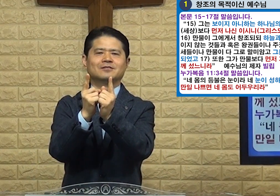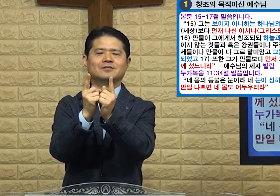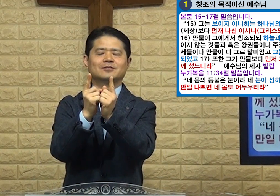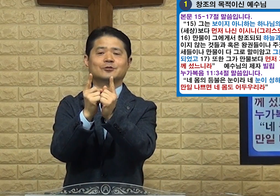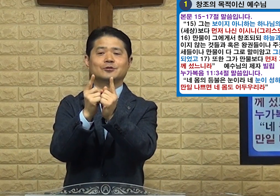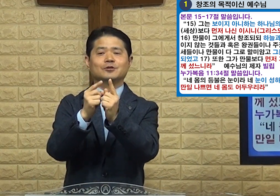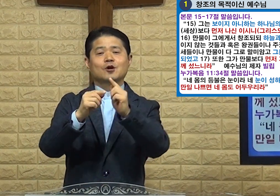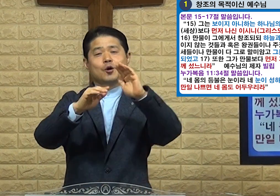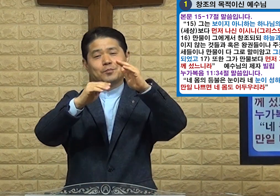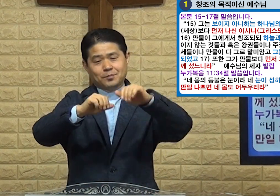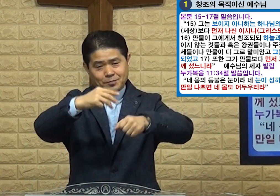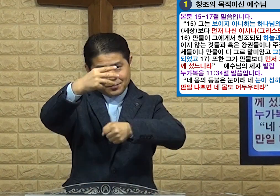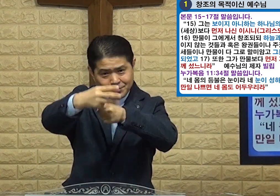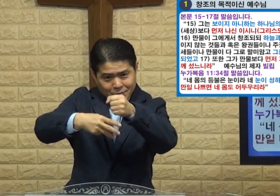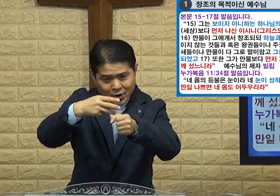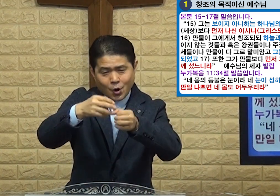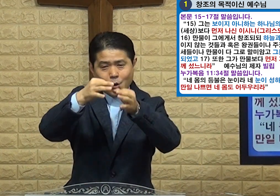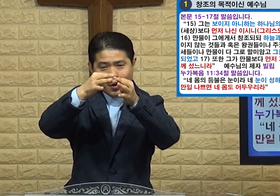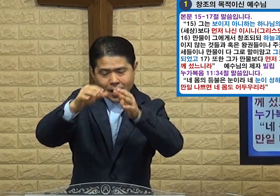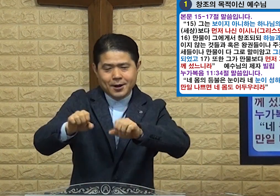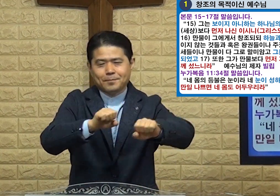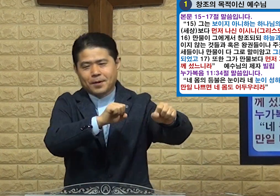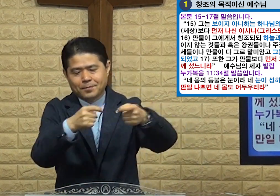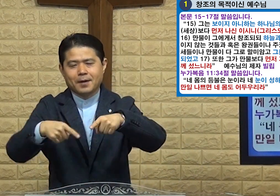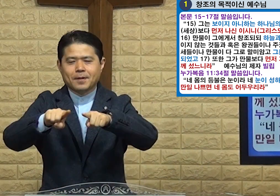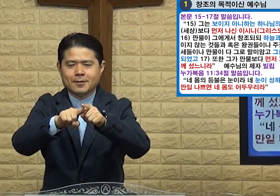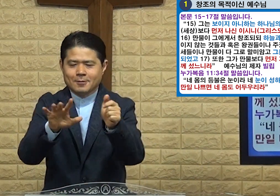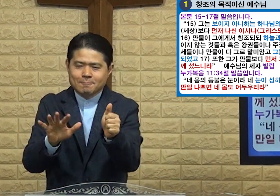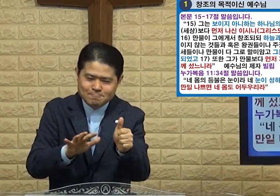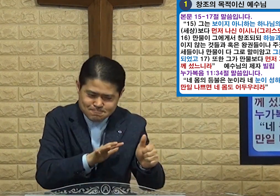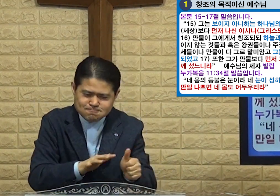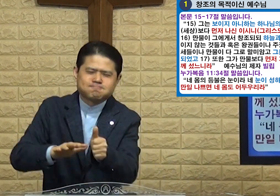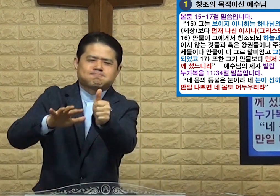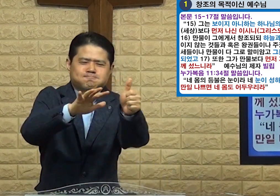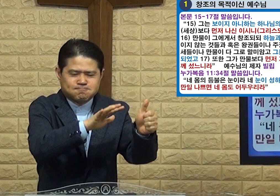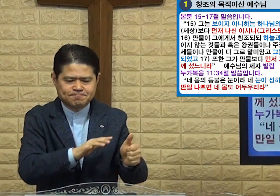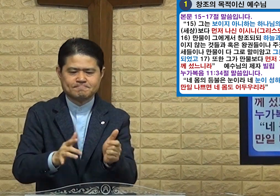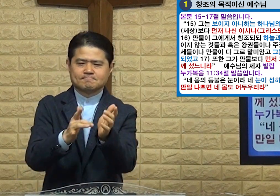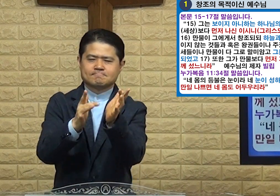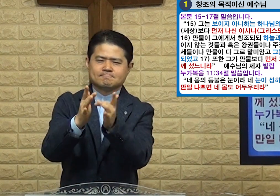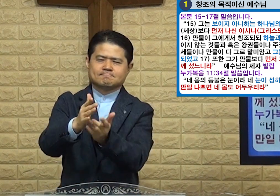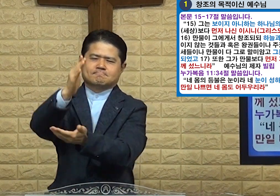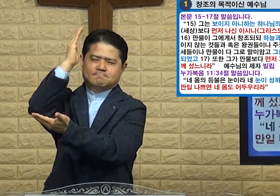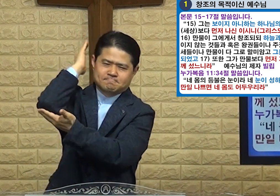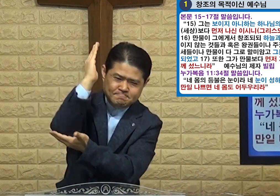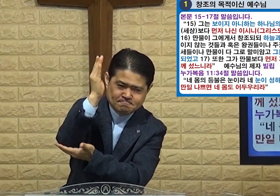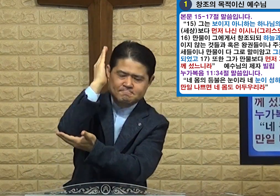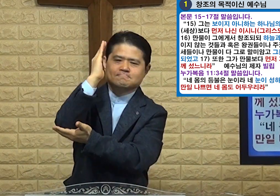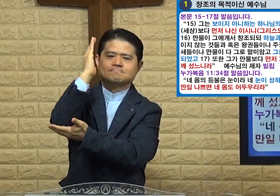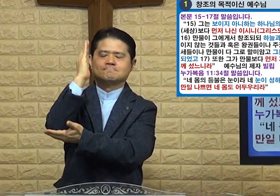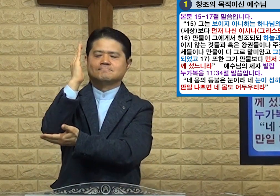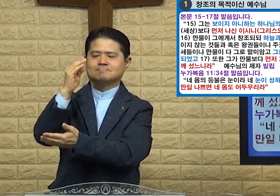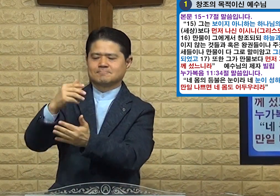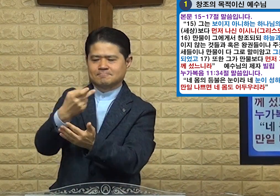듣고 만났습니다. 3년 동안 공생애로 함께 제자 생활을 하고 예수님의